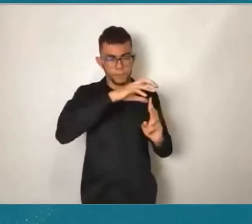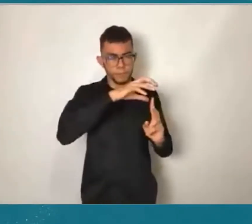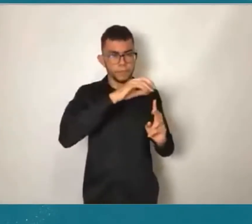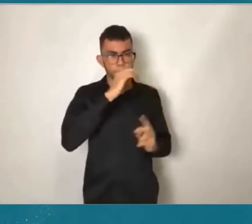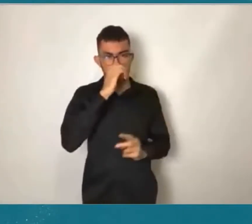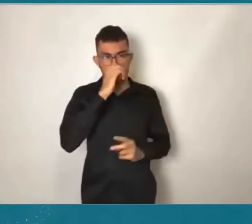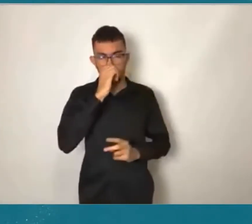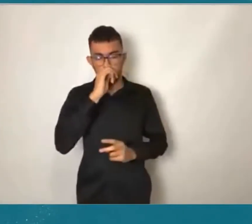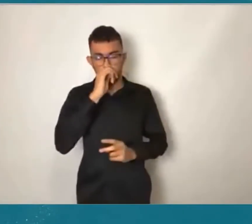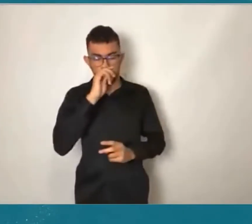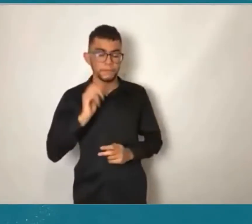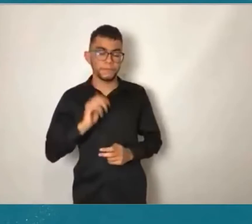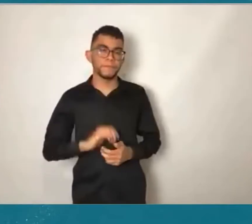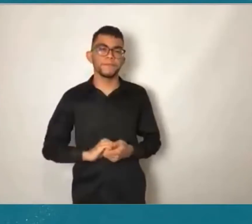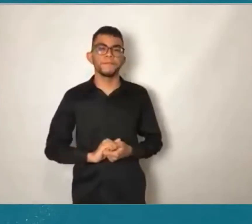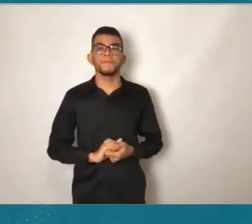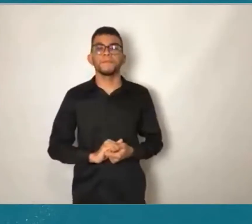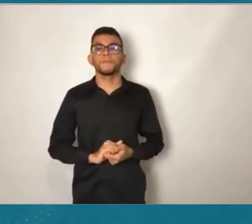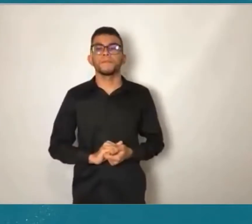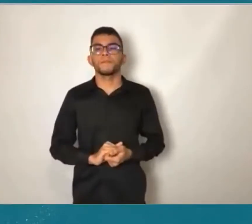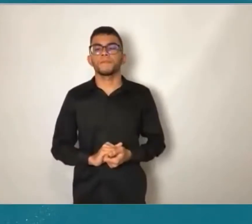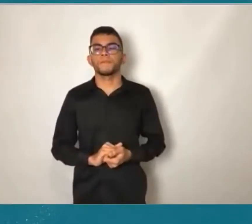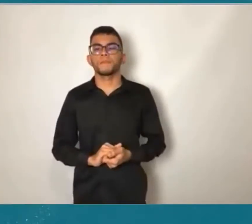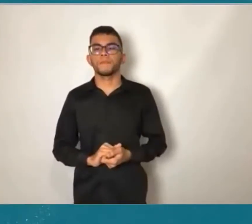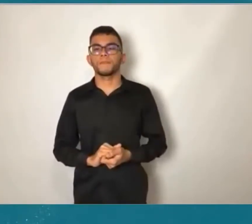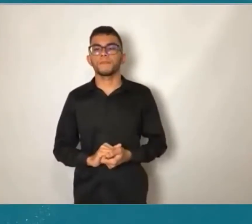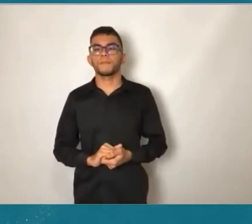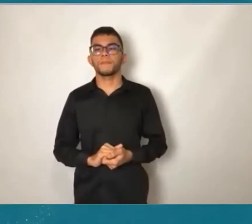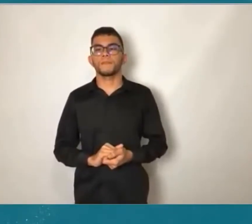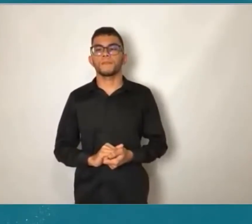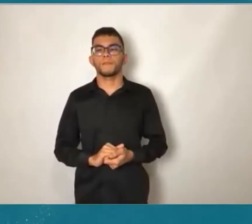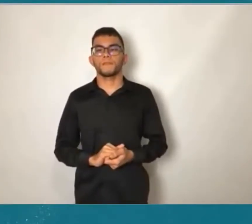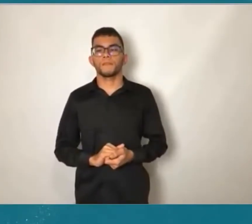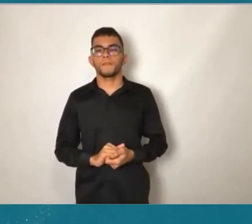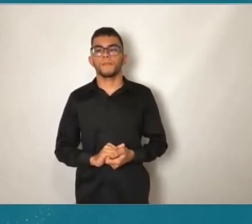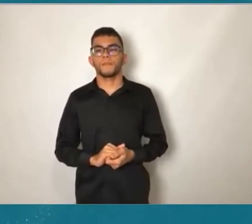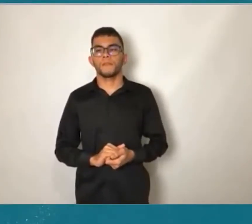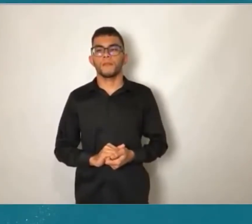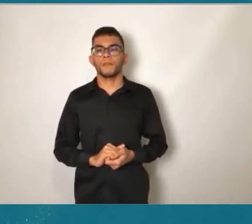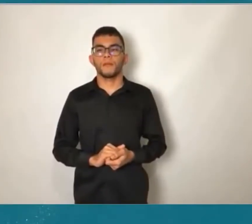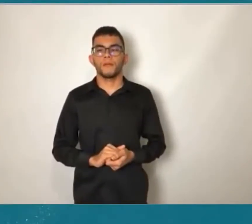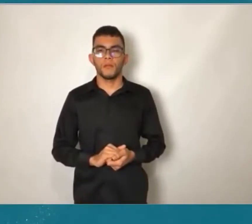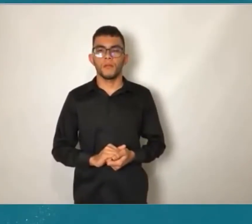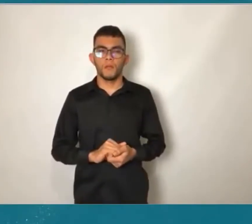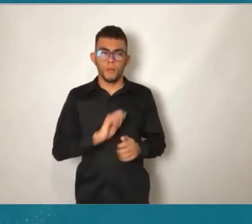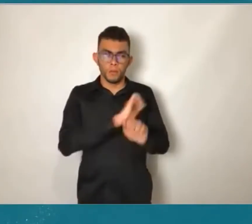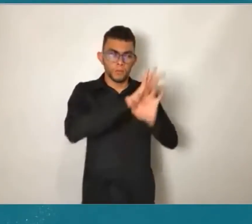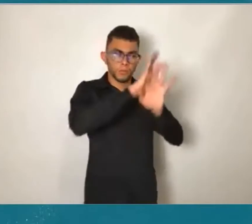disso? Mas como o rei de Judá também não obedeceu a Deus,